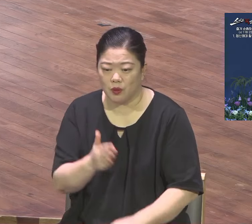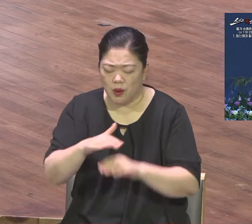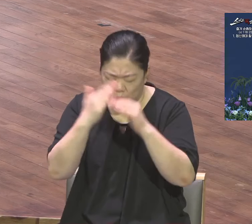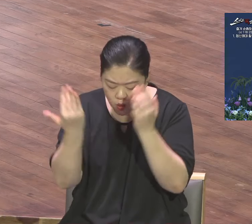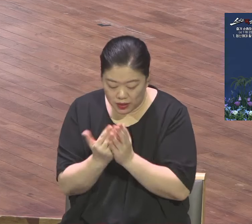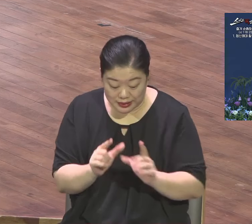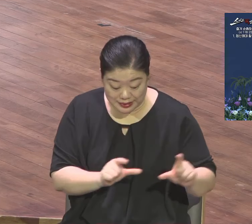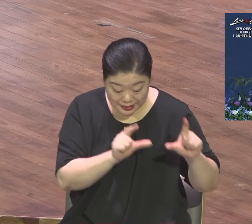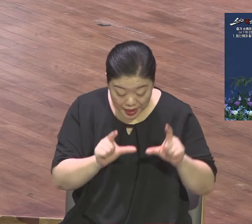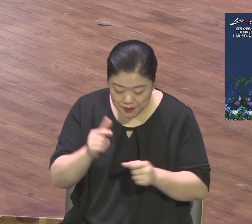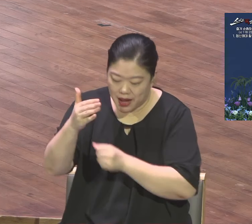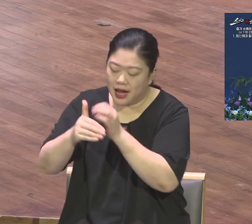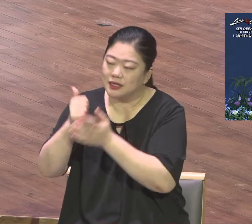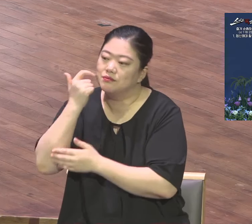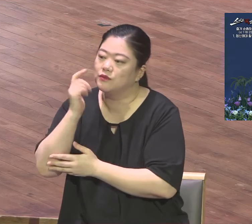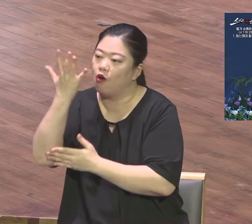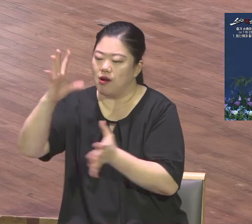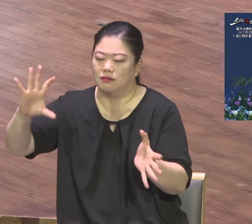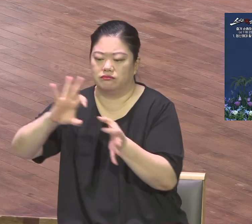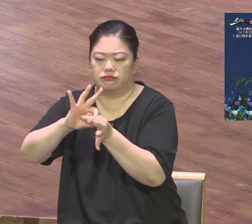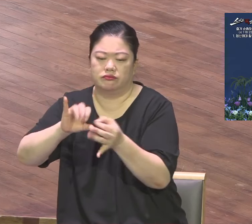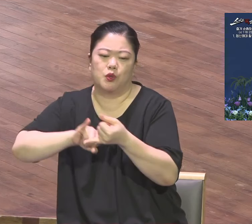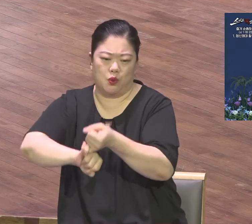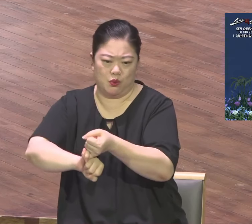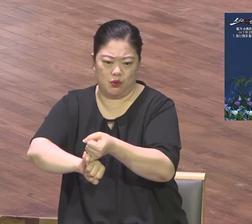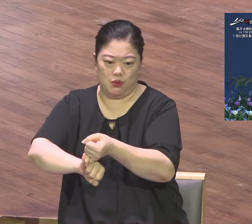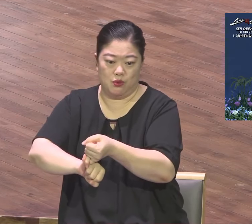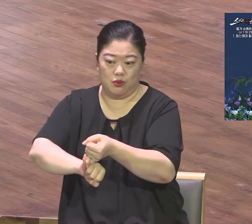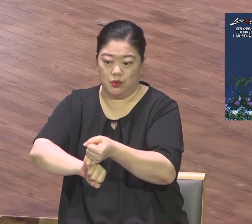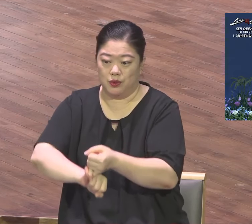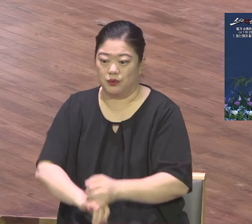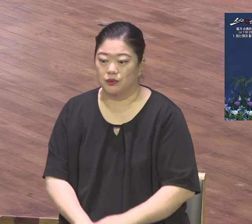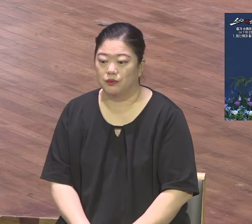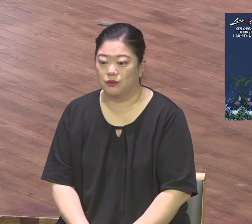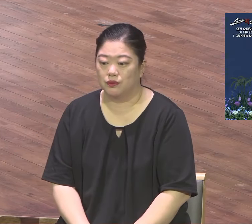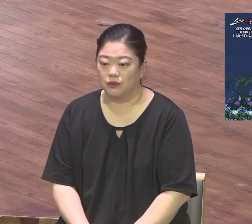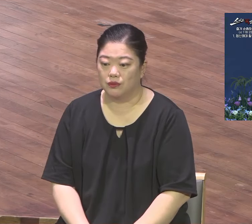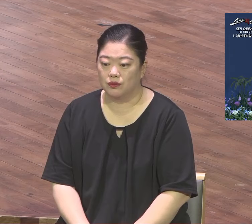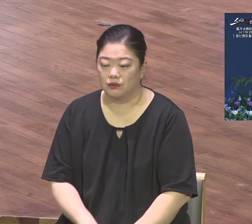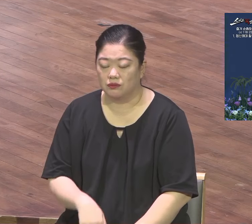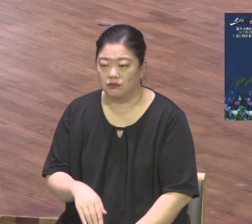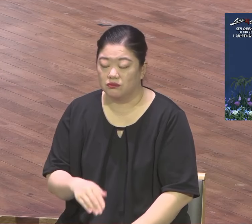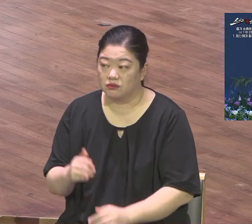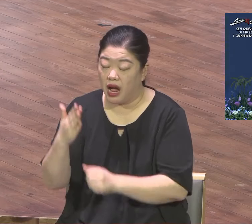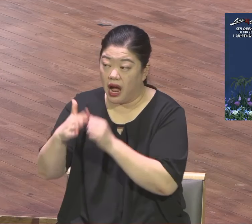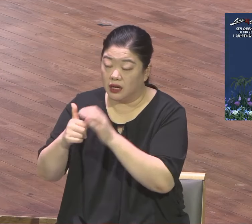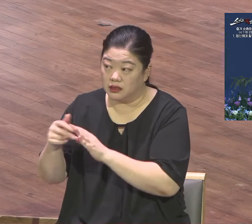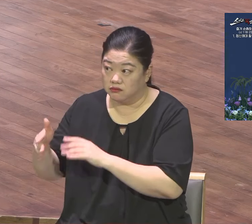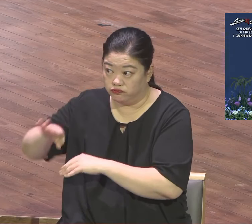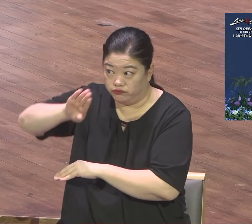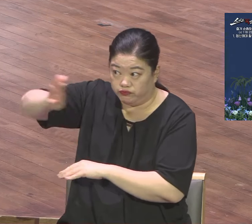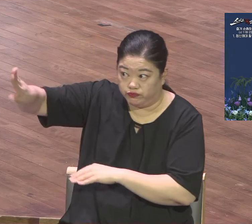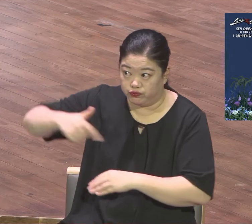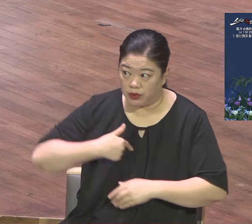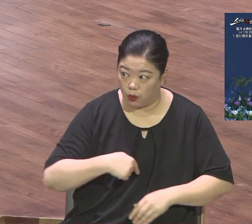하나님의 영광을 위하여. 그 모든 게 다 하나님의 영광을 위한 거예요.